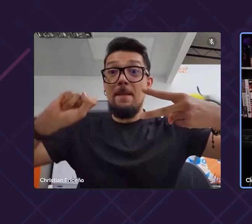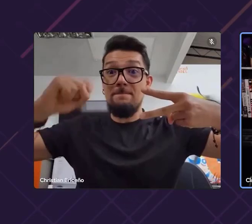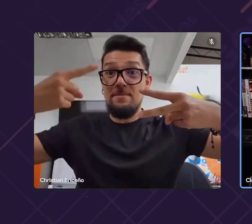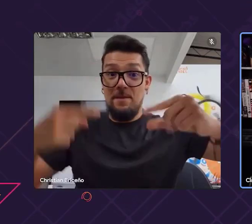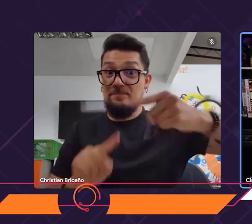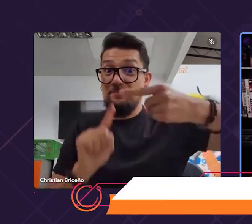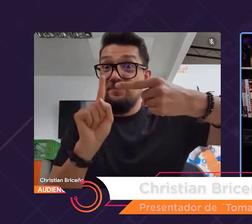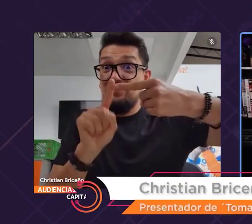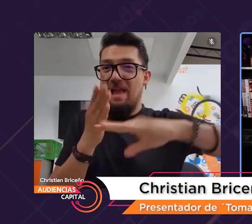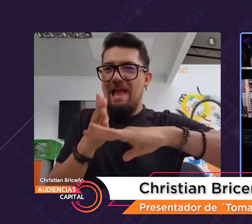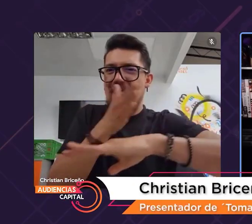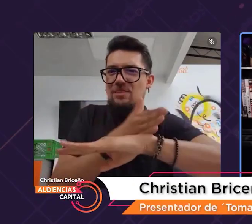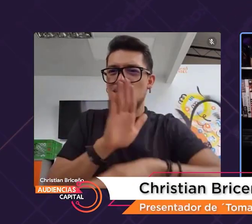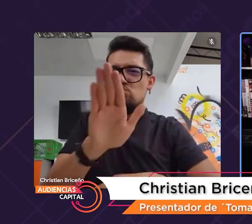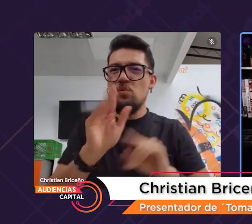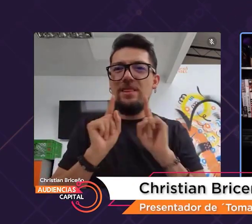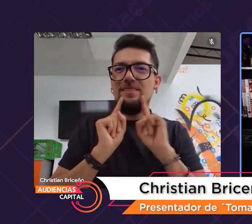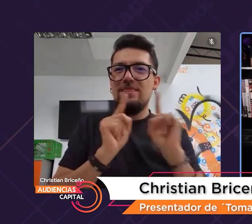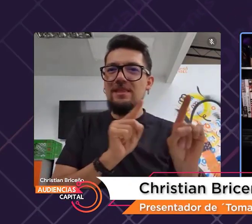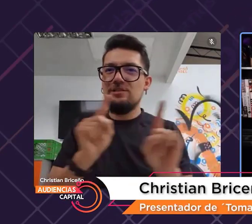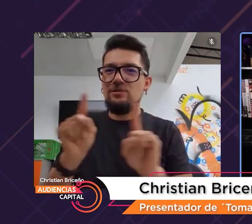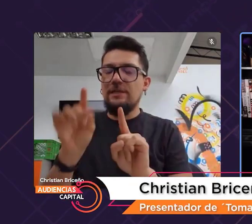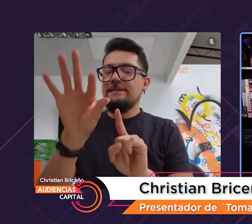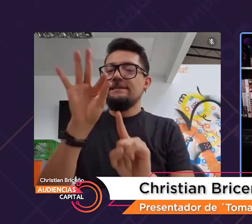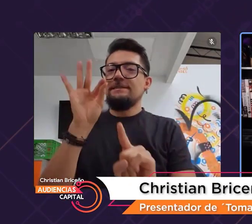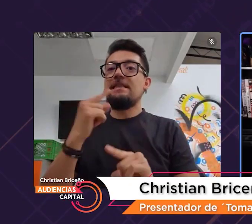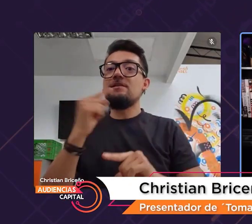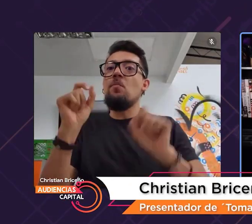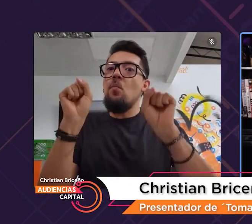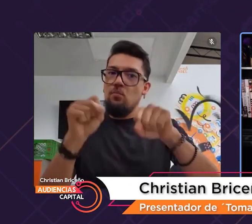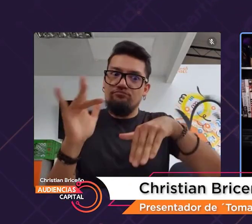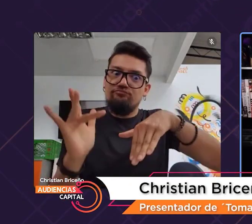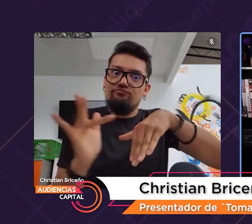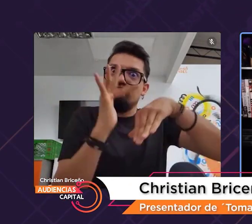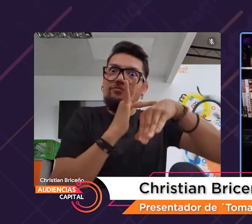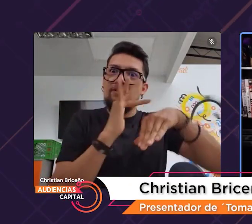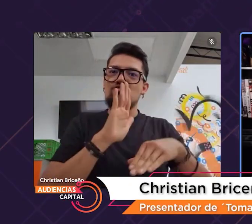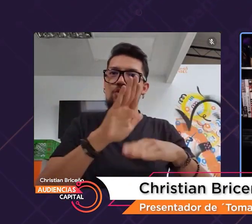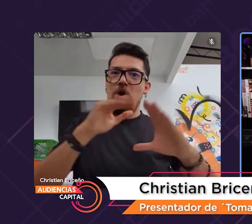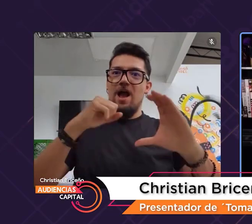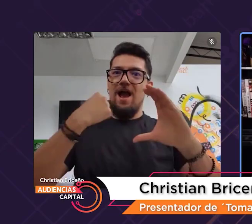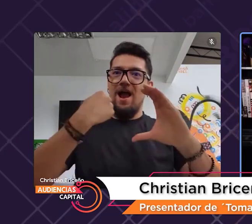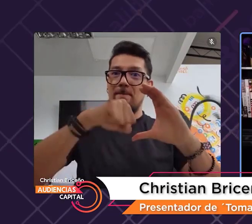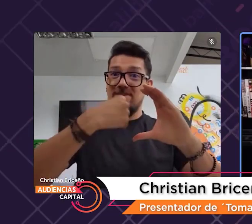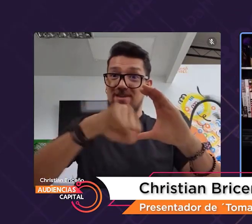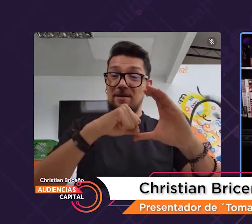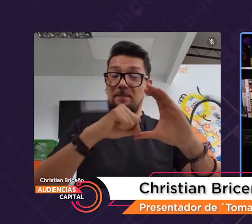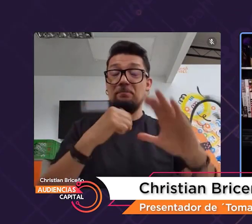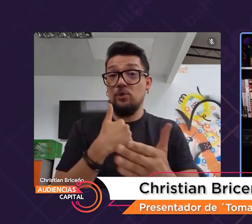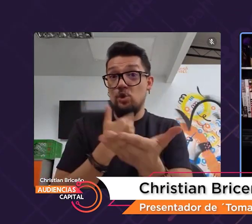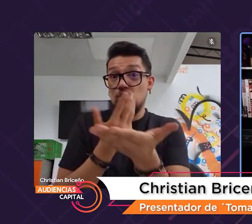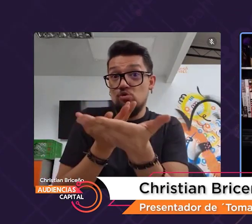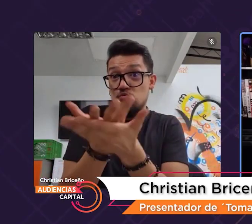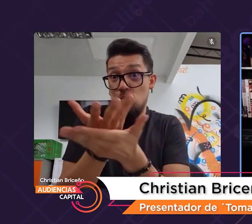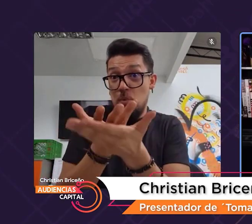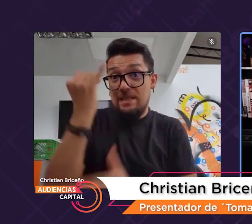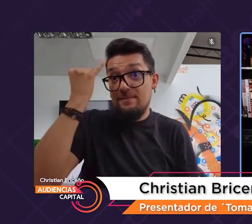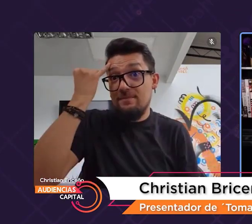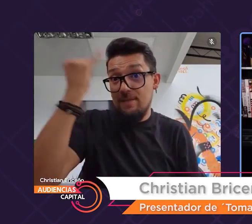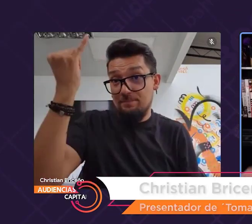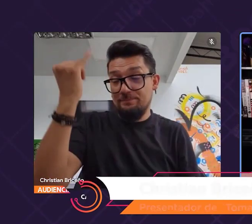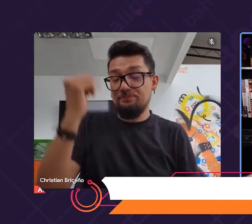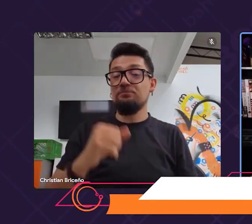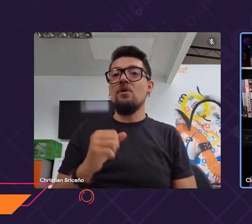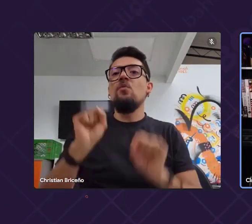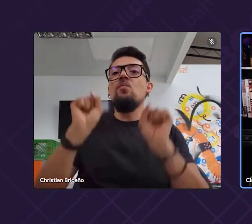Sí, sí, bueno, para comentarte dos cosas. Antes tú nos estabas diciendo de que realmente pues es como